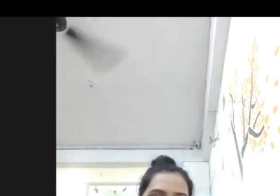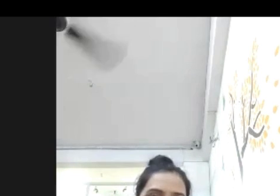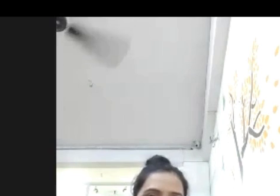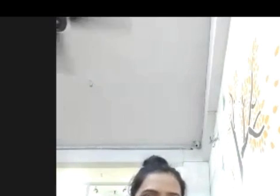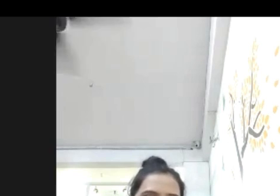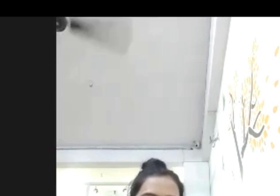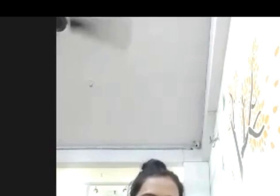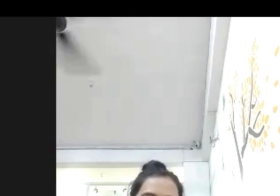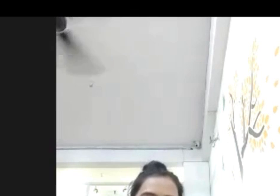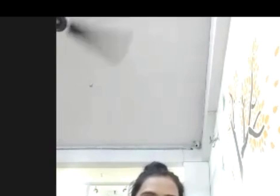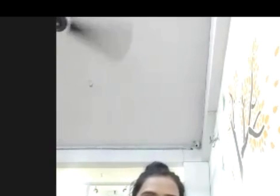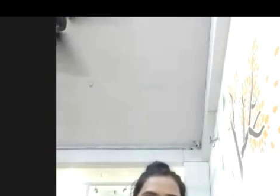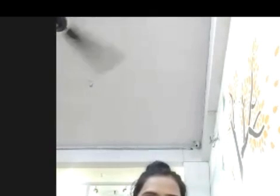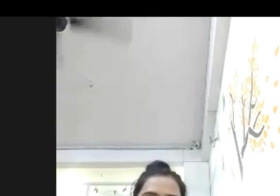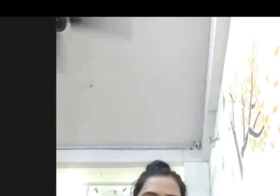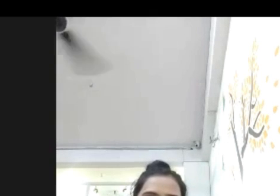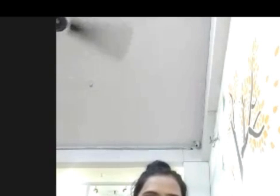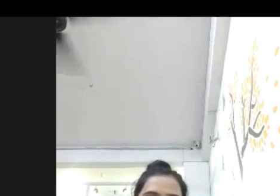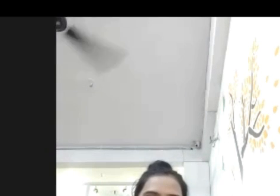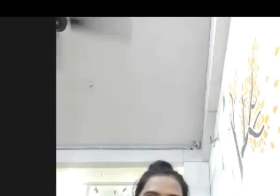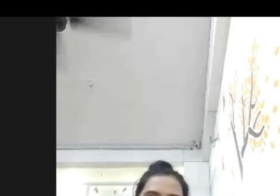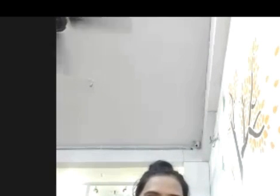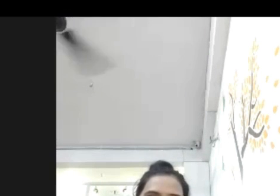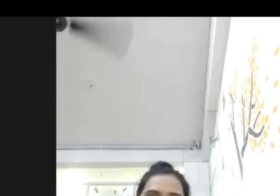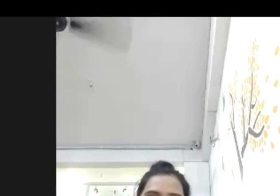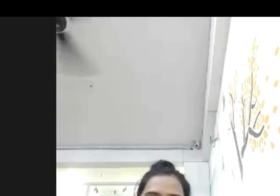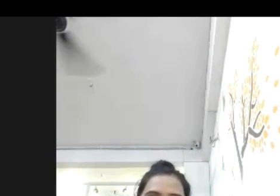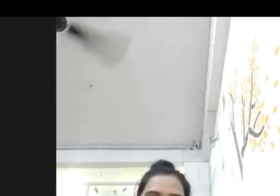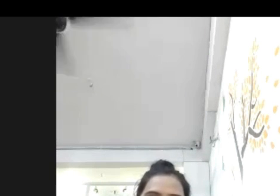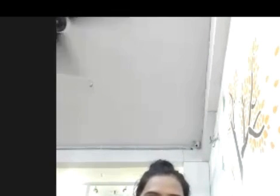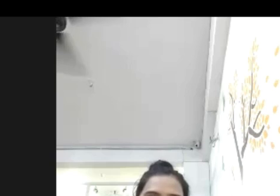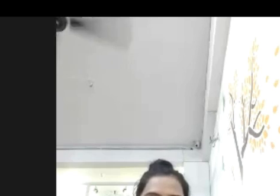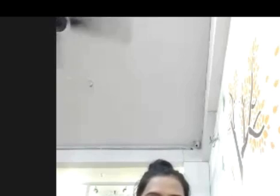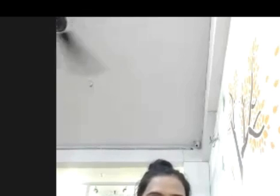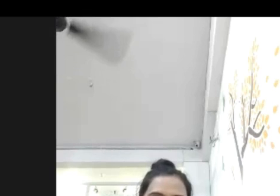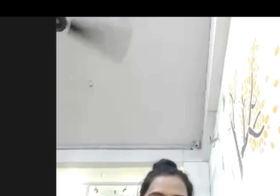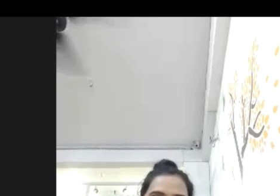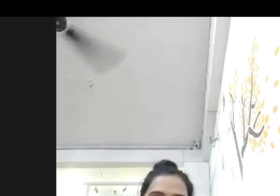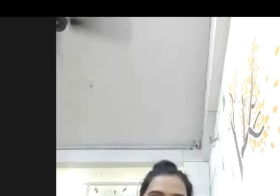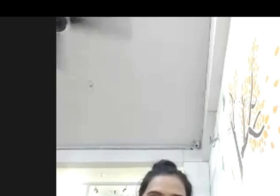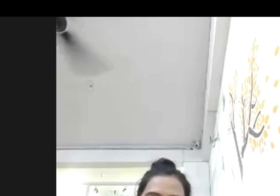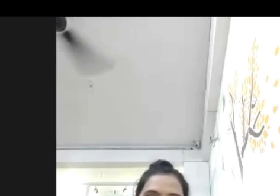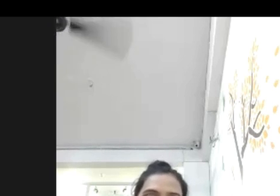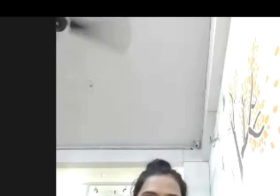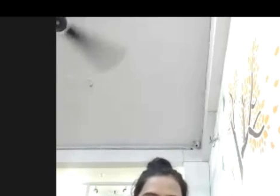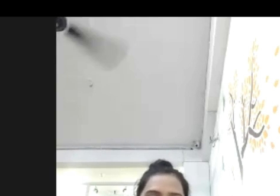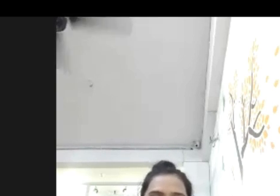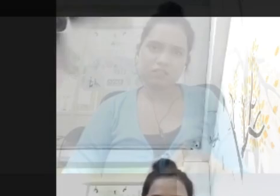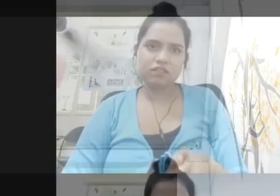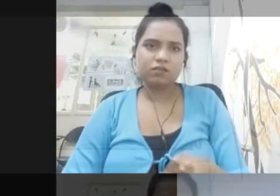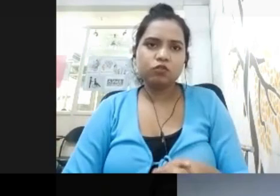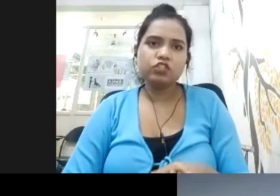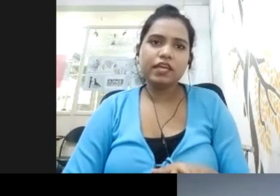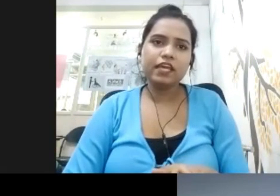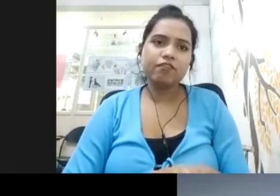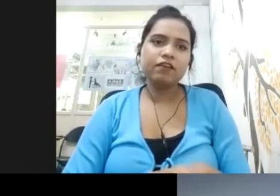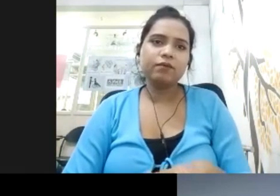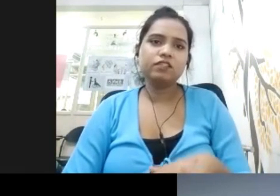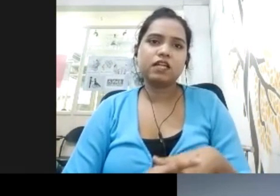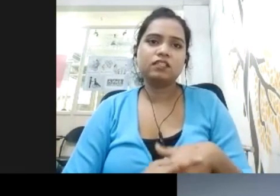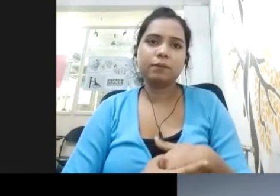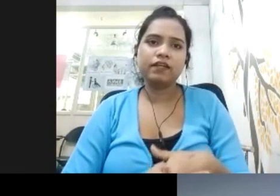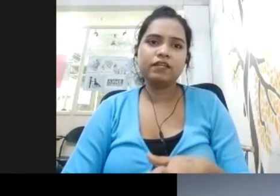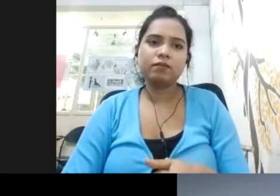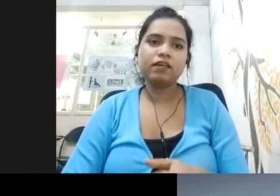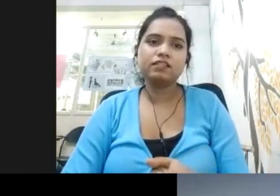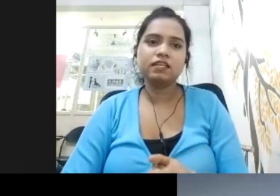हूँ। मैंने सार्थक में रजिस्ट्रेशन लिया था, तो मुझे सार्थक वालों ने ही उन्होंने सपोर्ट किया है और मैं यहाँ तक पहुँच पाया। मुझे एक ही फील्ड में